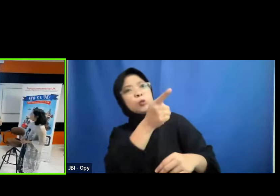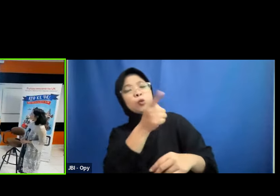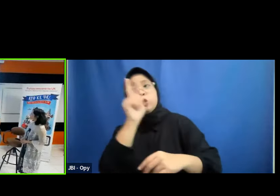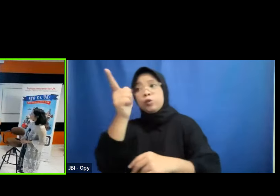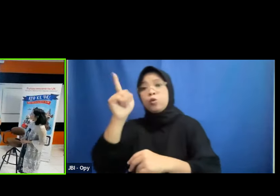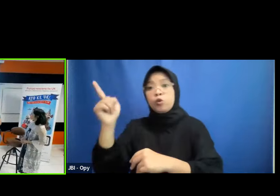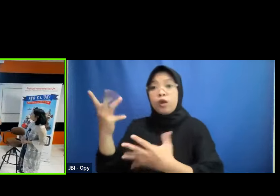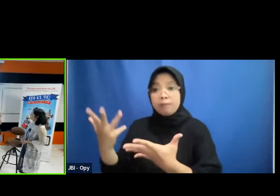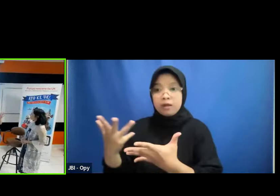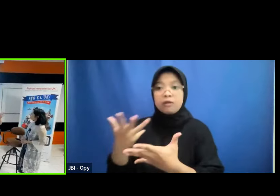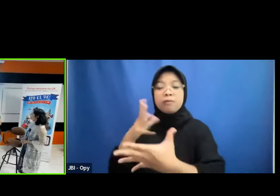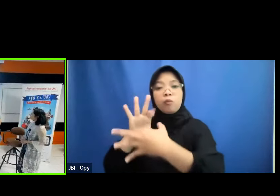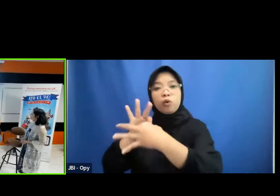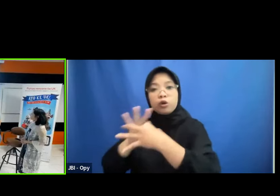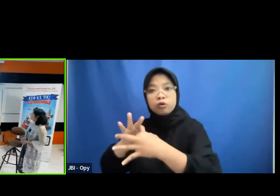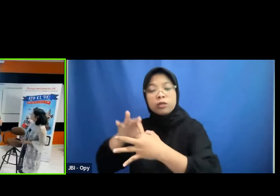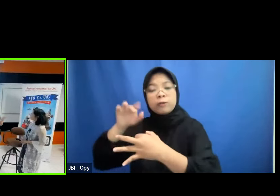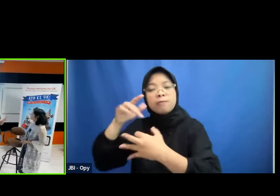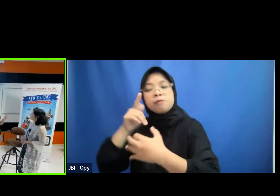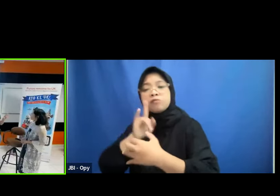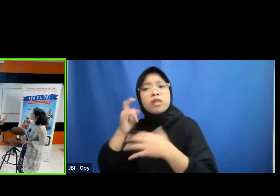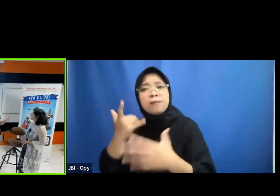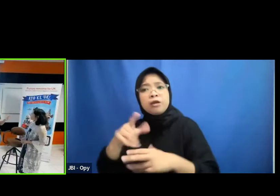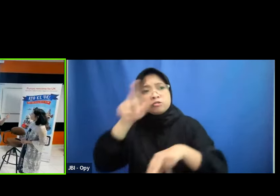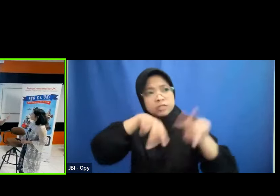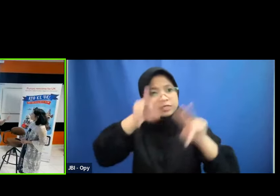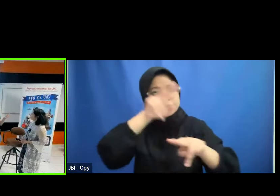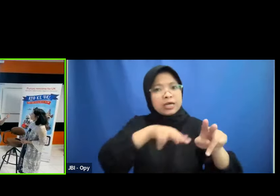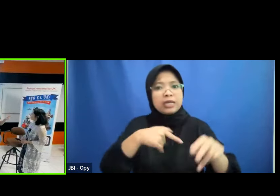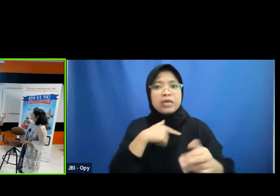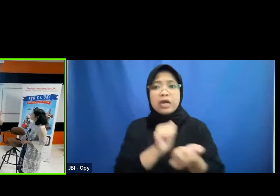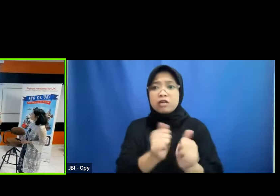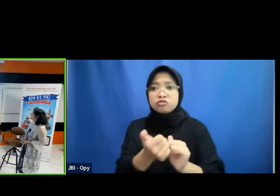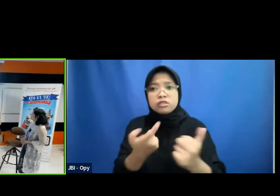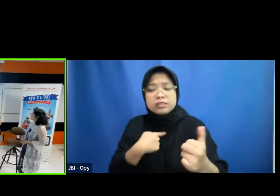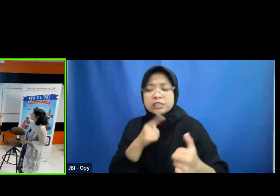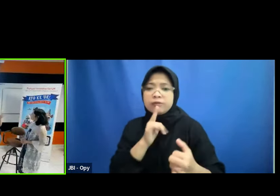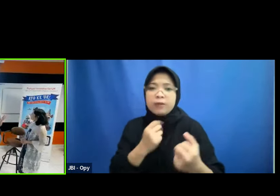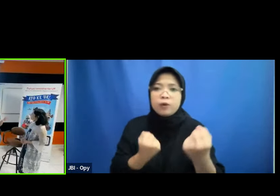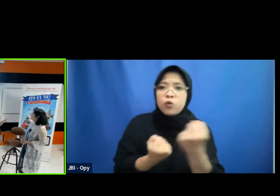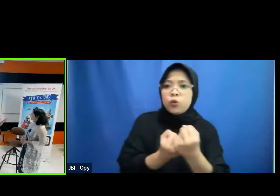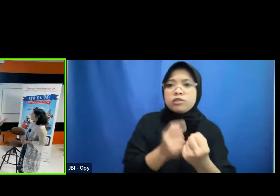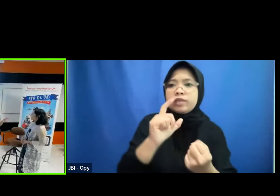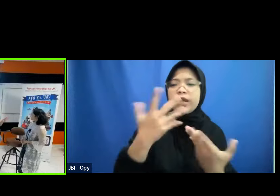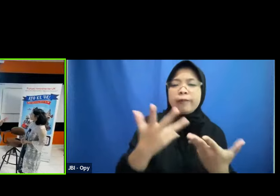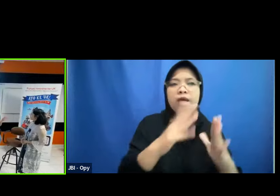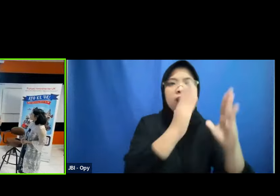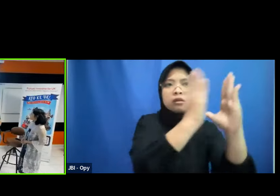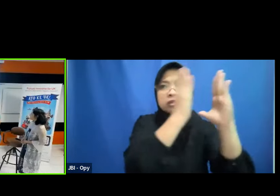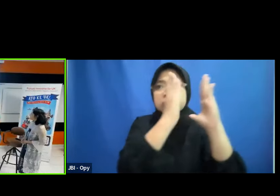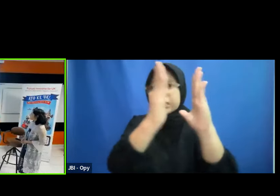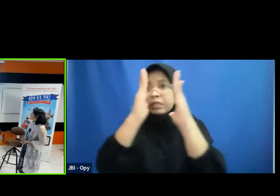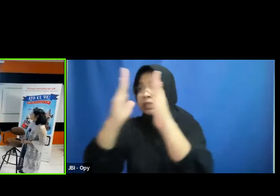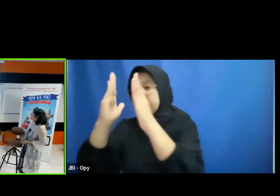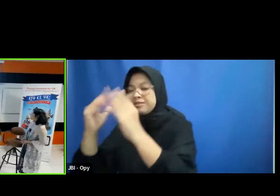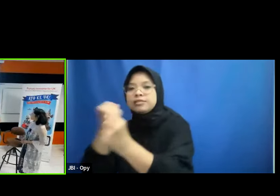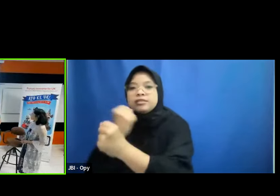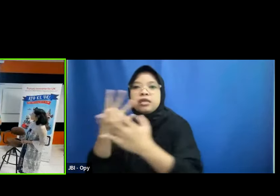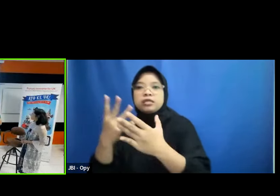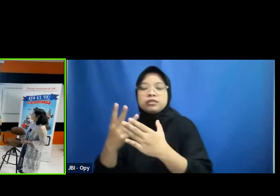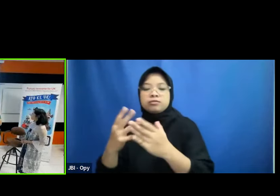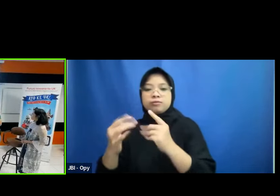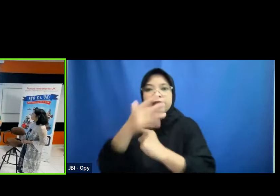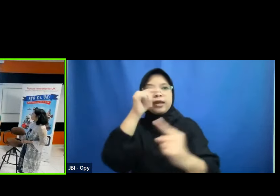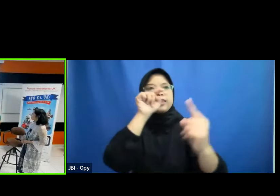apa networking saya butuhnya apa baru saya cari k saya yang bisa mendukung leadership dan networking saya kayak gini-gini jadi itu saya backtraack dari karir